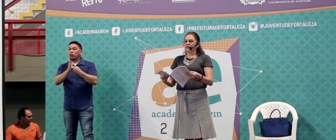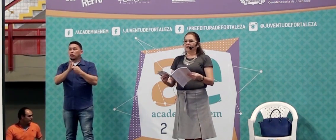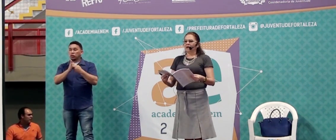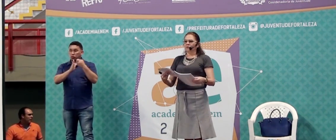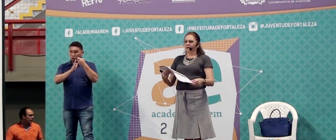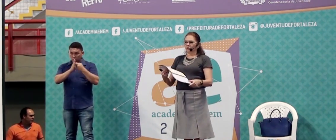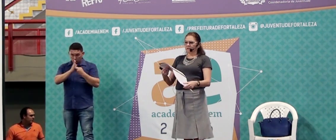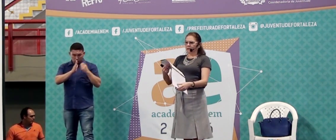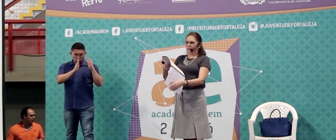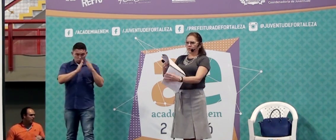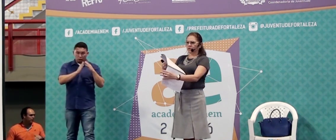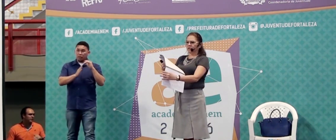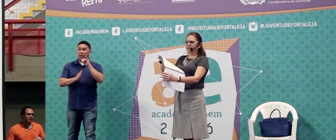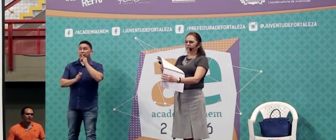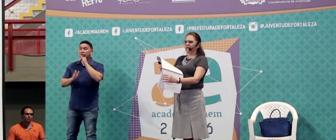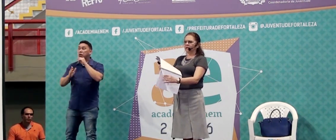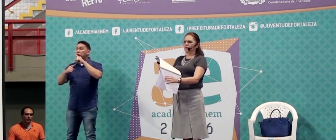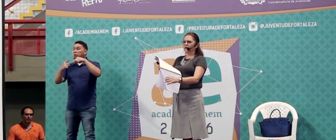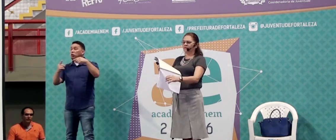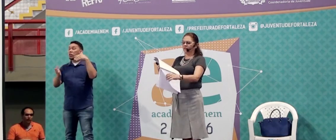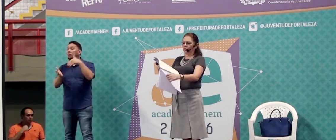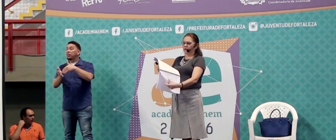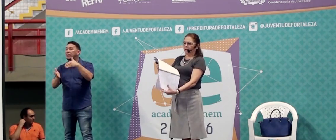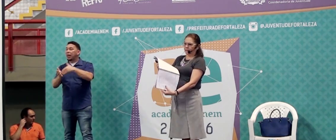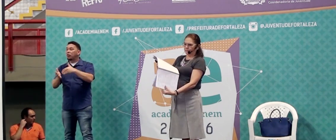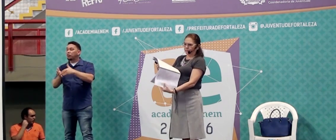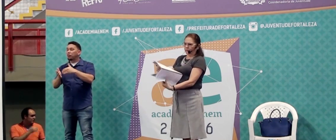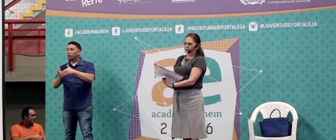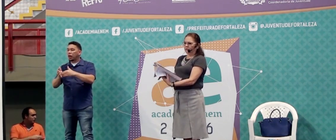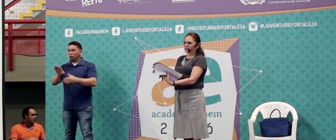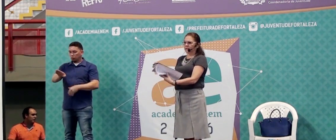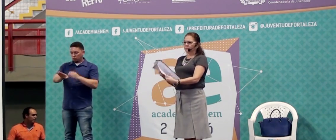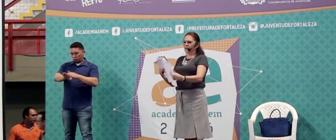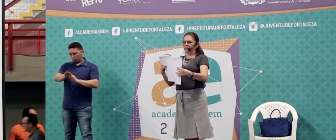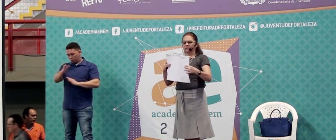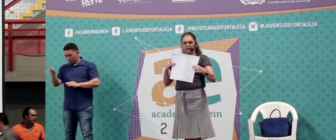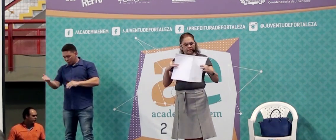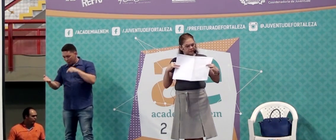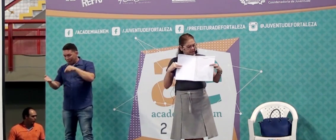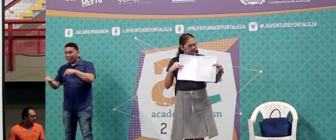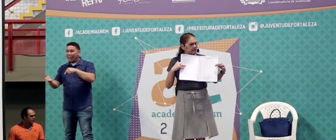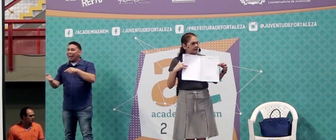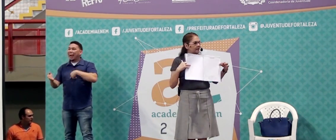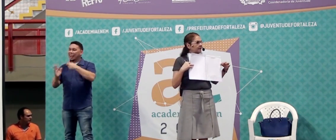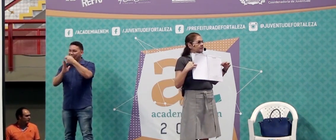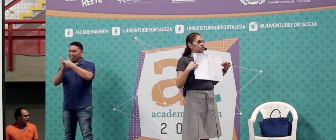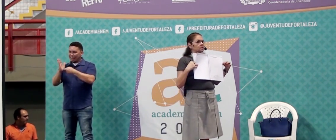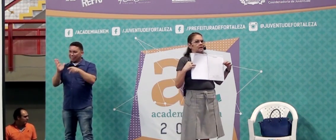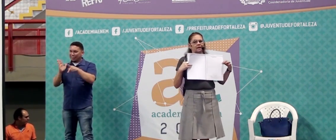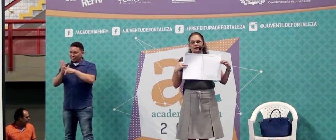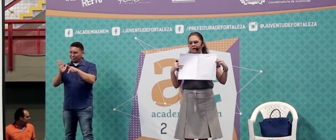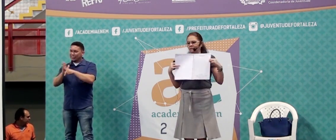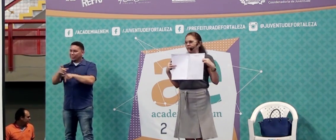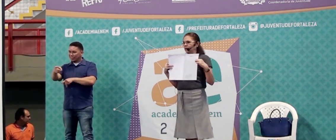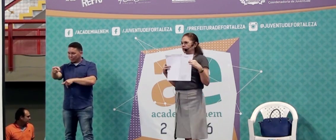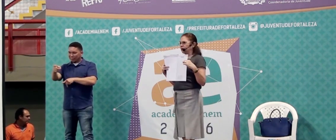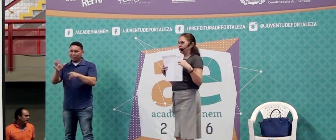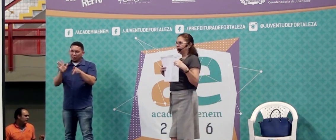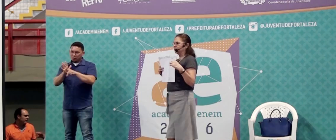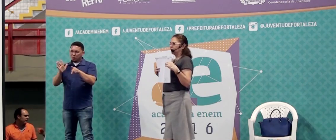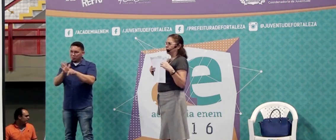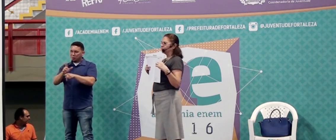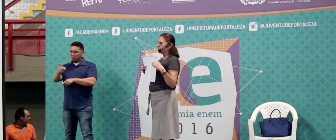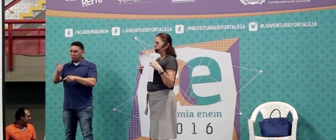No final da nossa apostila tem uma folha. Vocês podem verificar, aqui está a folha